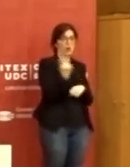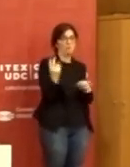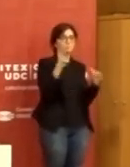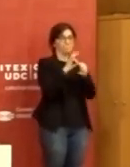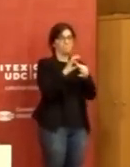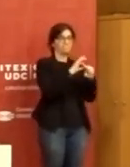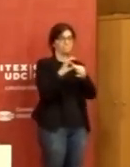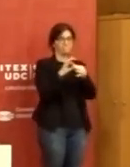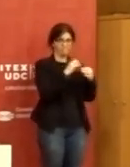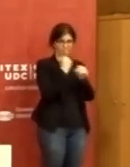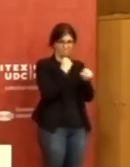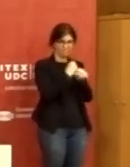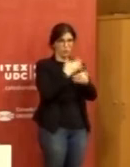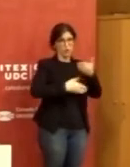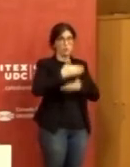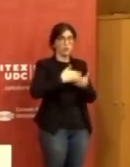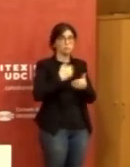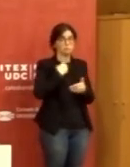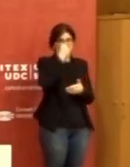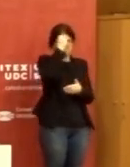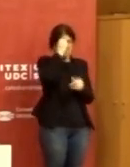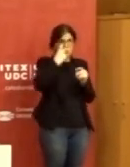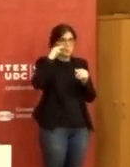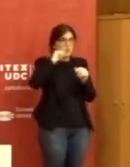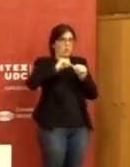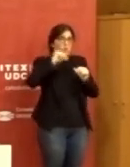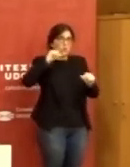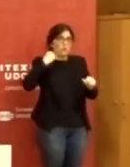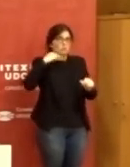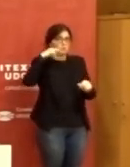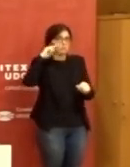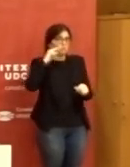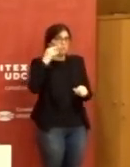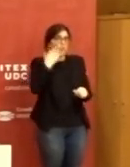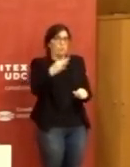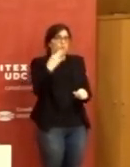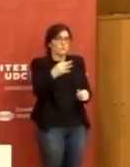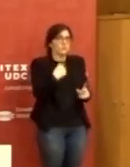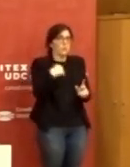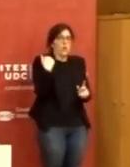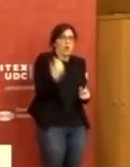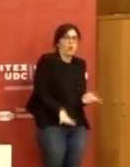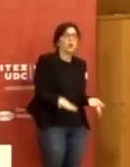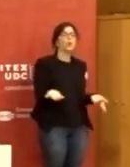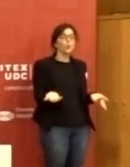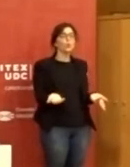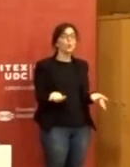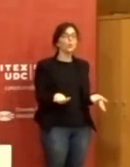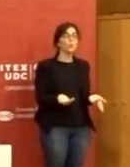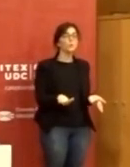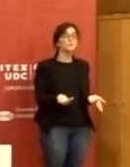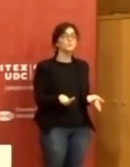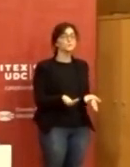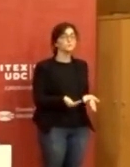experiencia súper enriquecedora. Cuando ibas nombrando todas las cosas por las